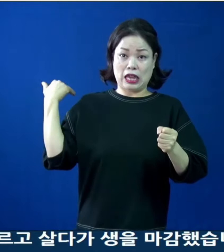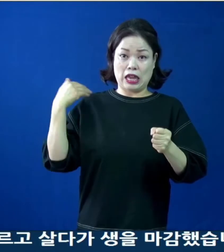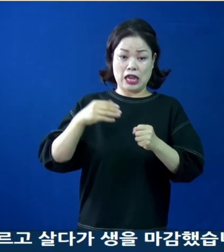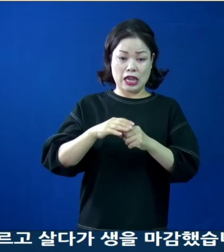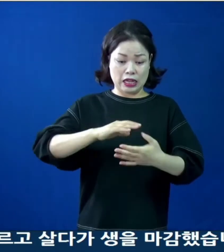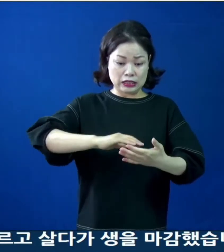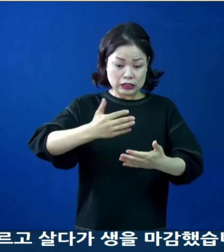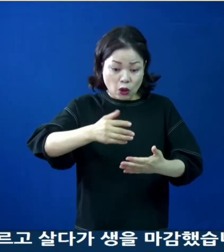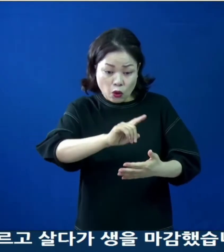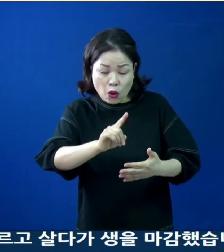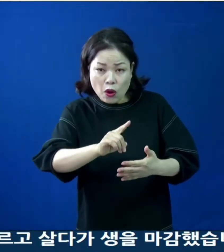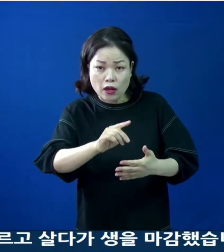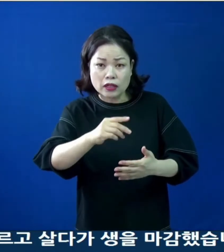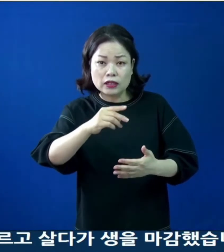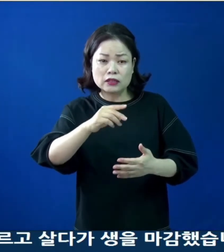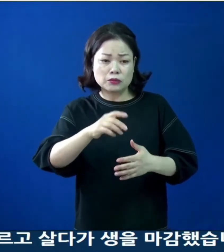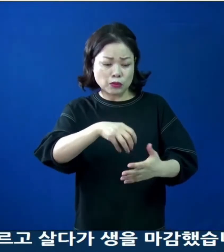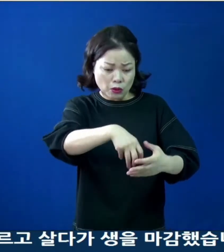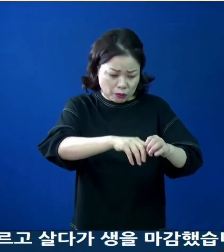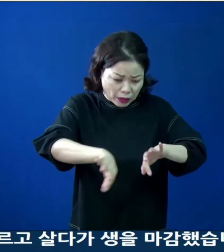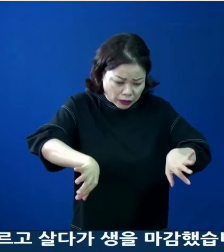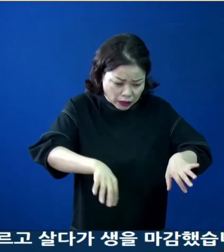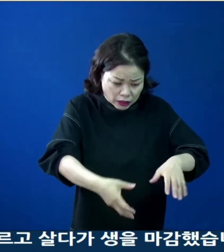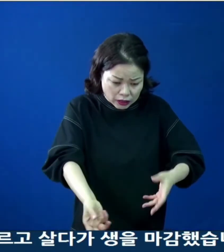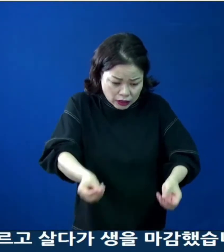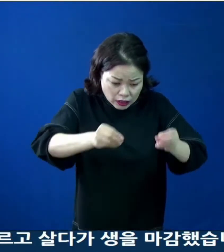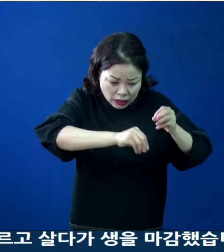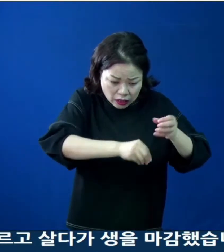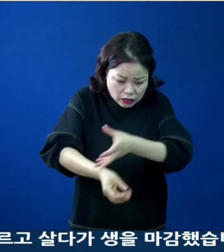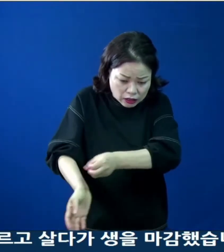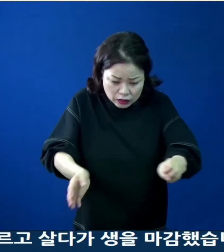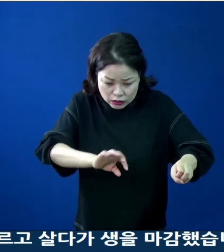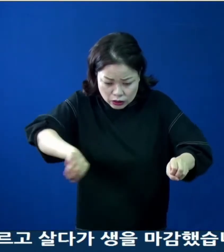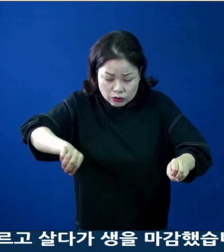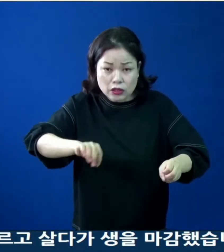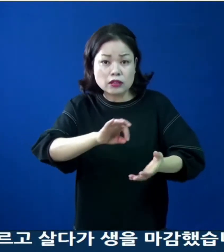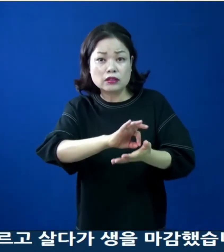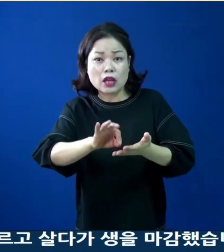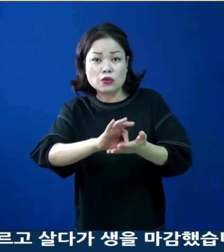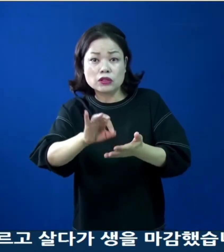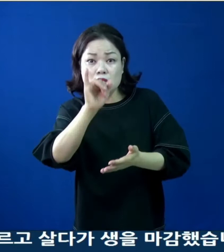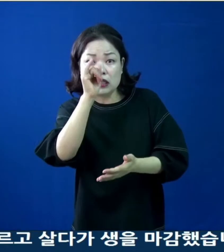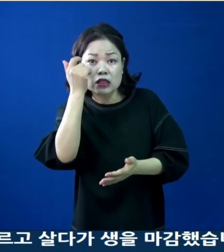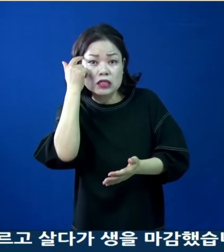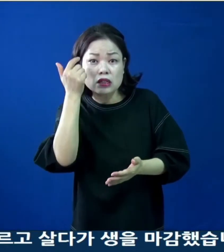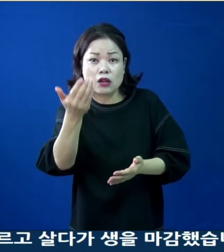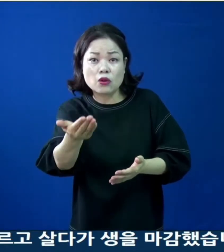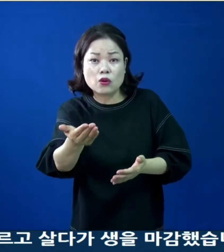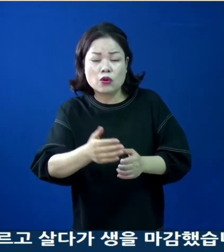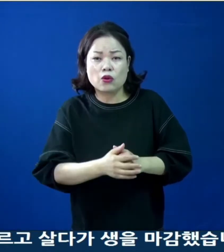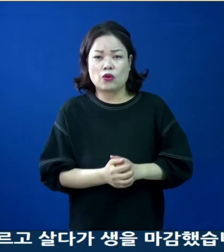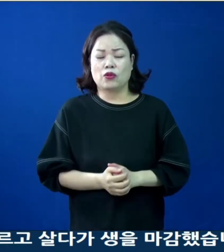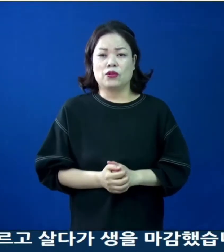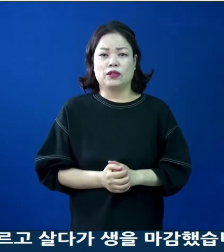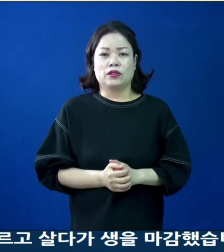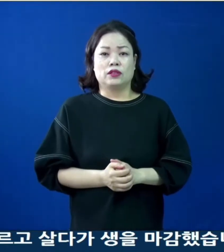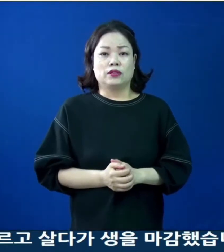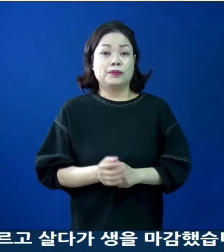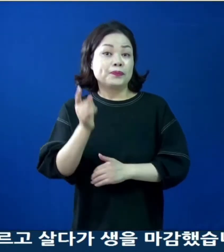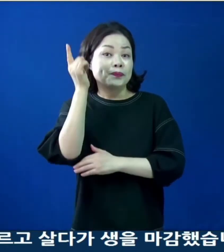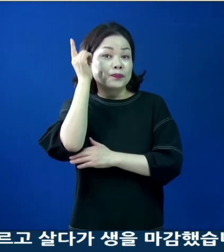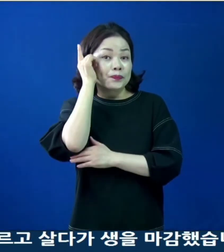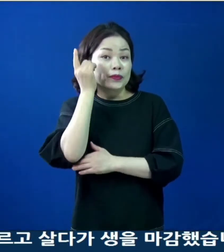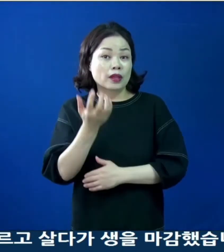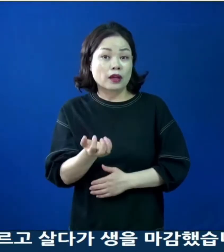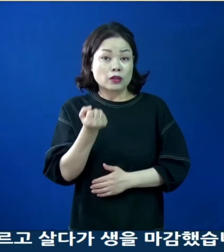무엇이 있는지 혹시 꺼내보신 적 있으시나요? 그것을 사용해 보신 경험 있으시나요? 휴대폰을